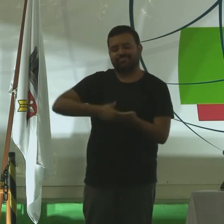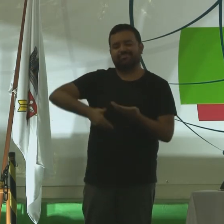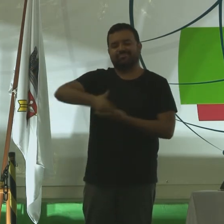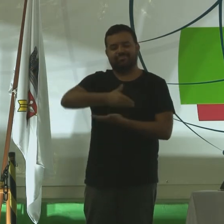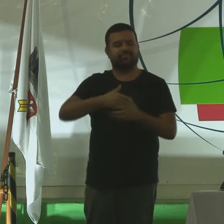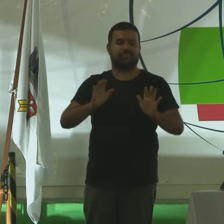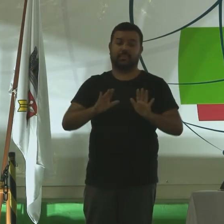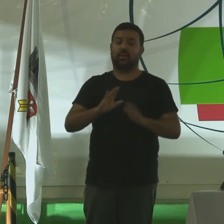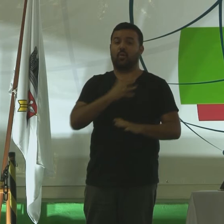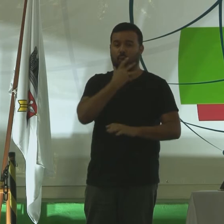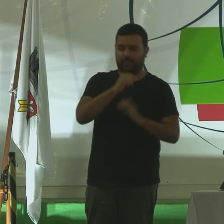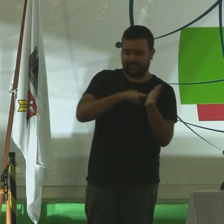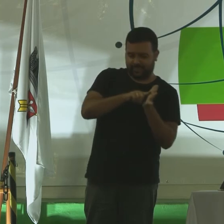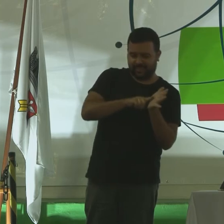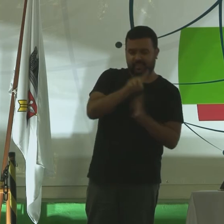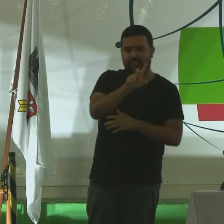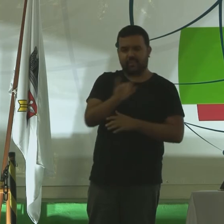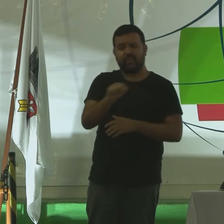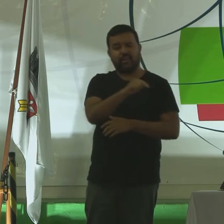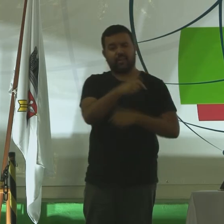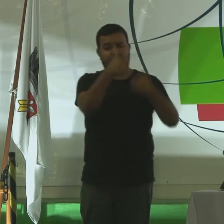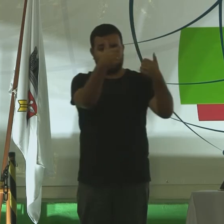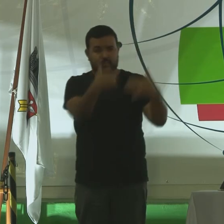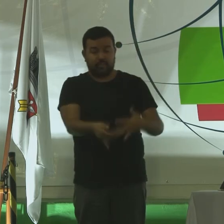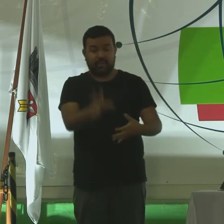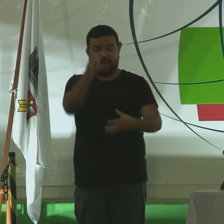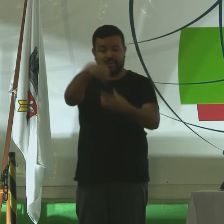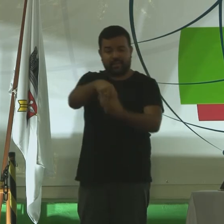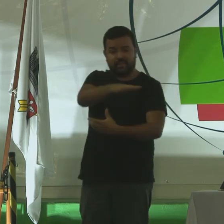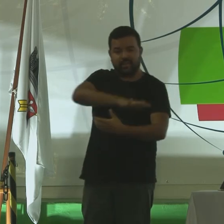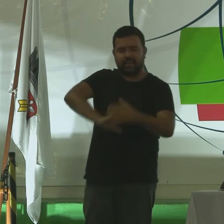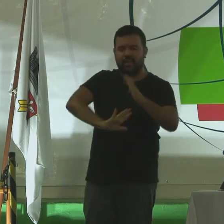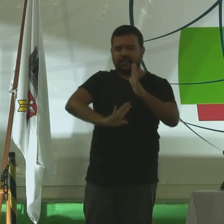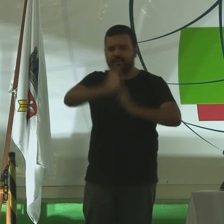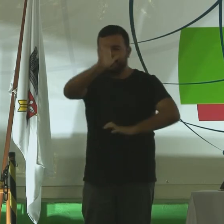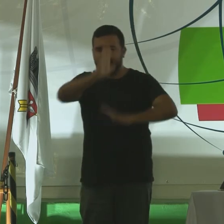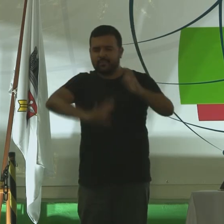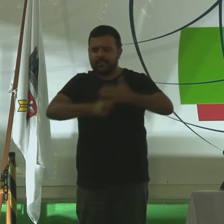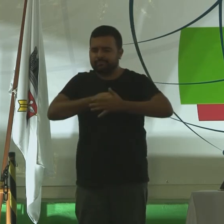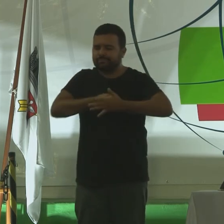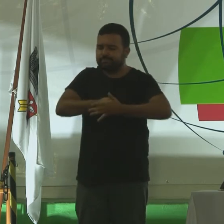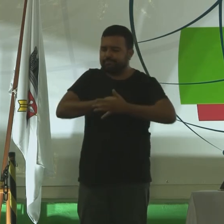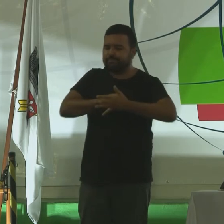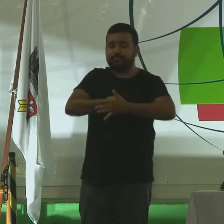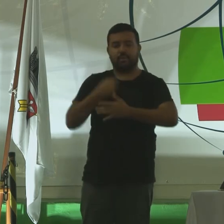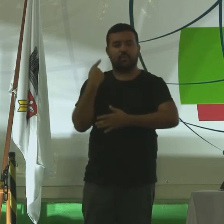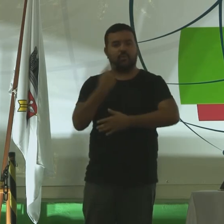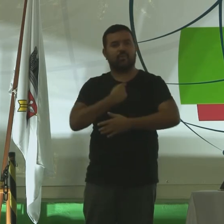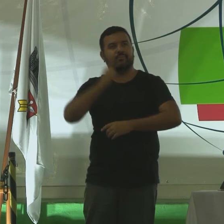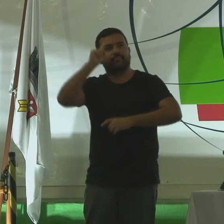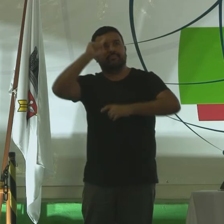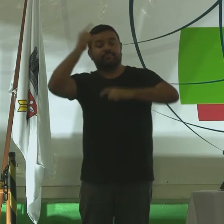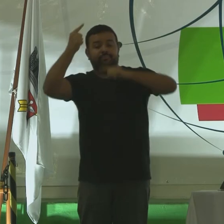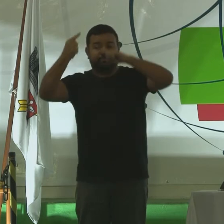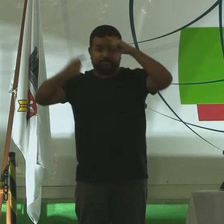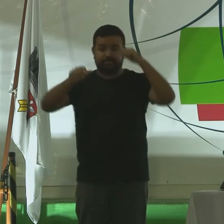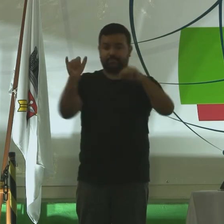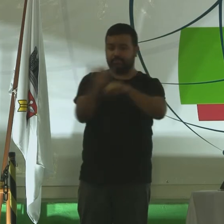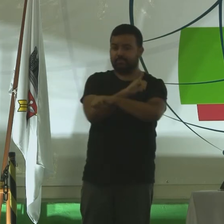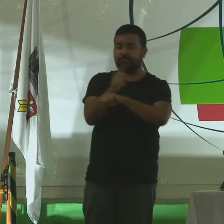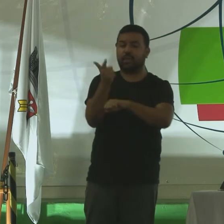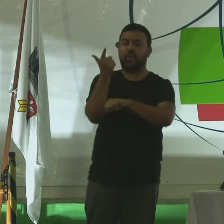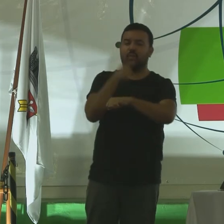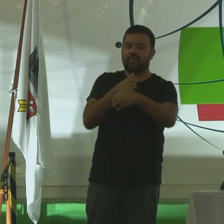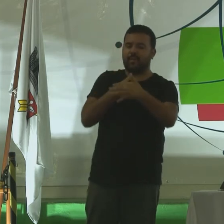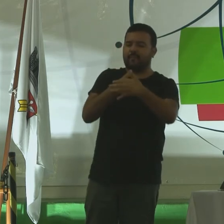próprio Bigode já dizia para a gente que é na situação de conflito que a gente vai buscar alternativas para transformar aquilo que pode ser uma barreira,